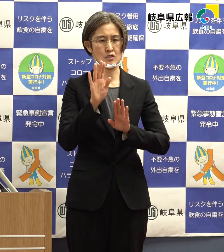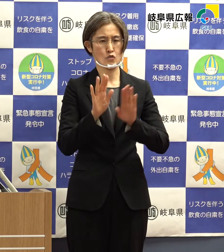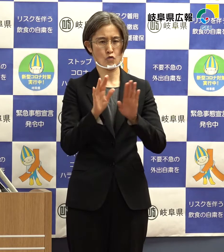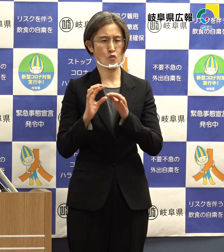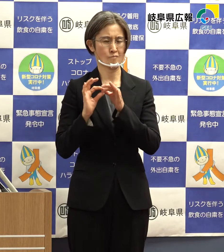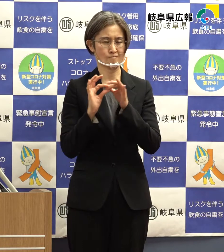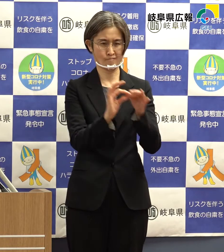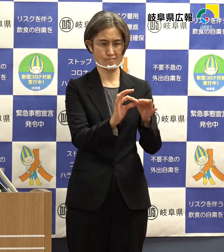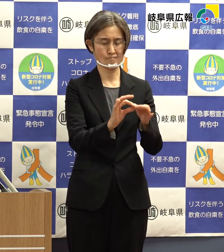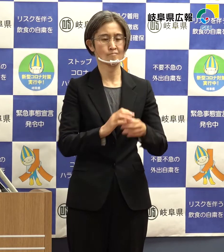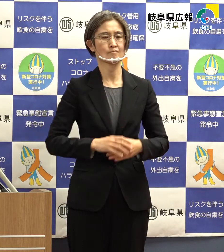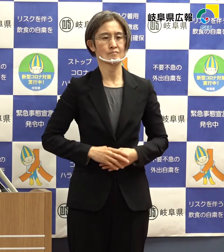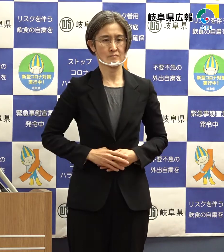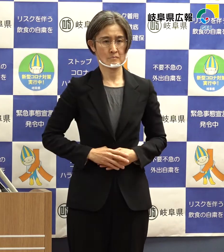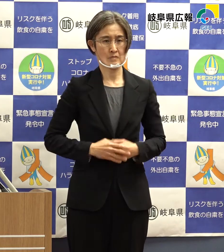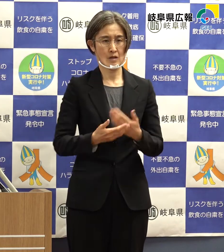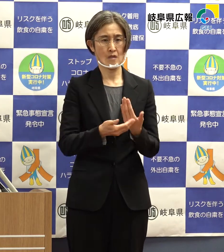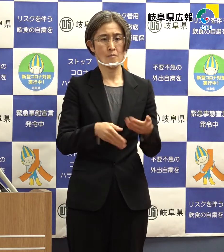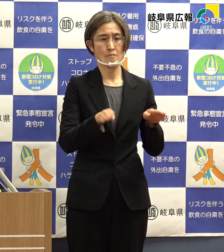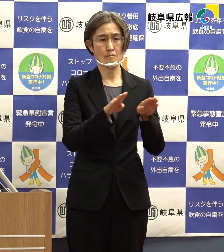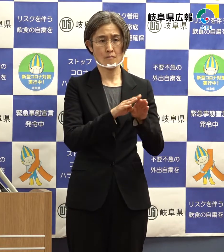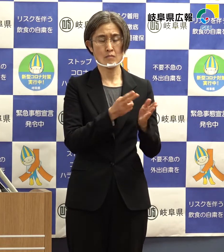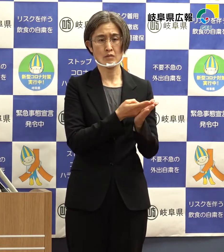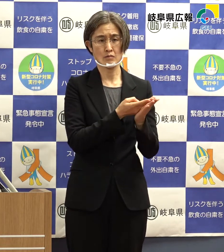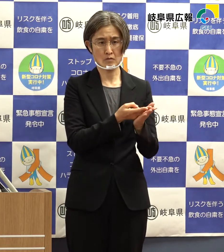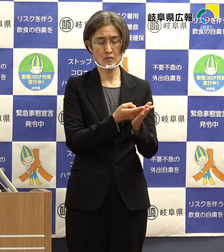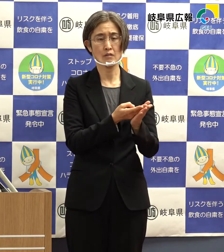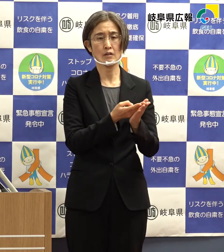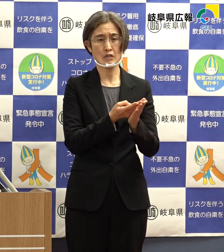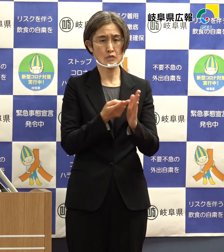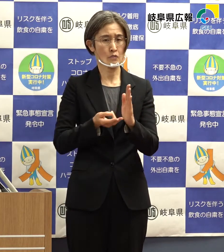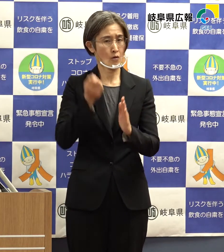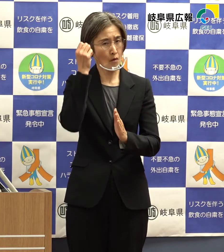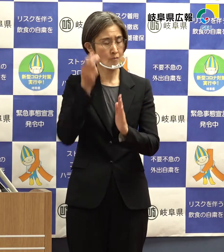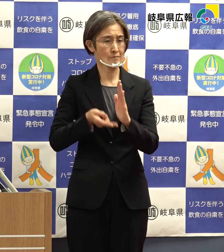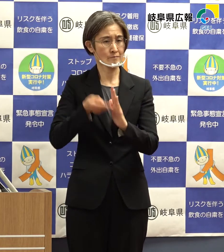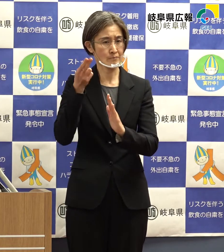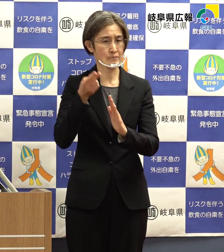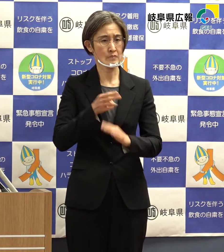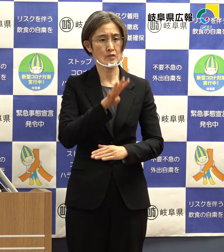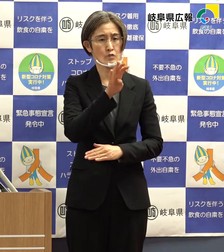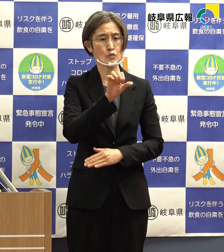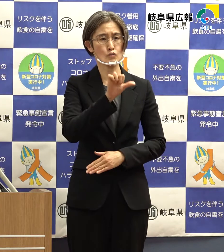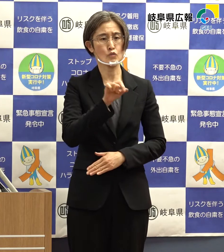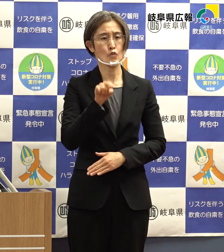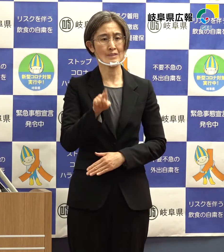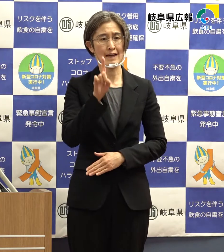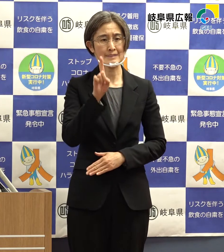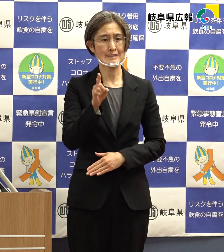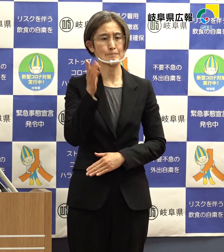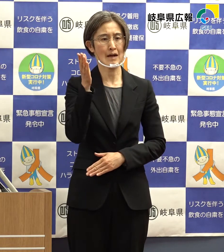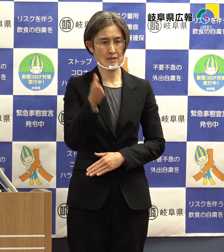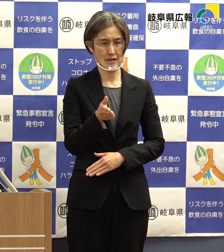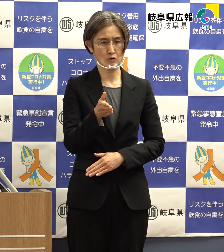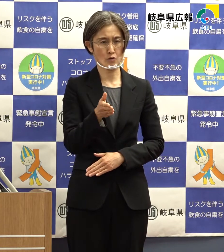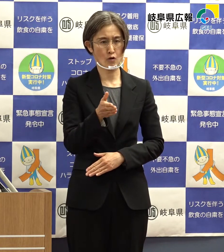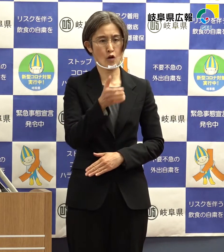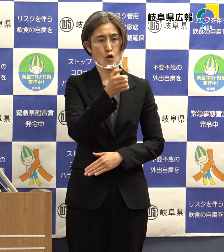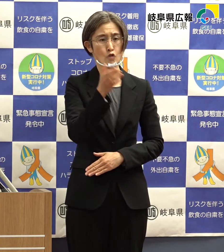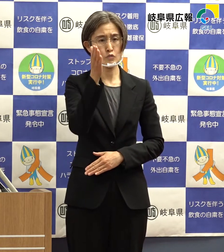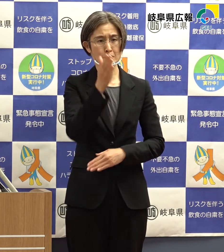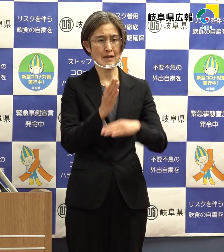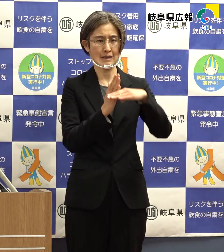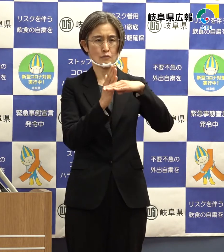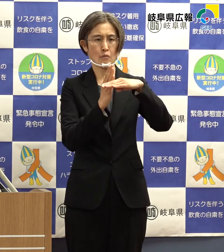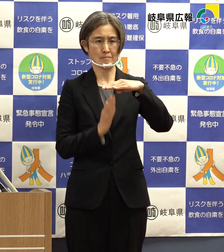療機関の病床と宿泊療養施設の合計が 42.1% ということで、まあ、5割以下で持ちこたえ